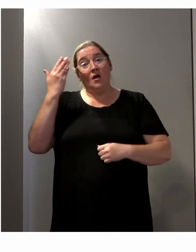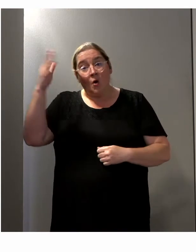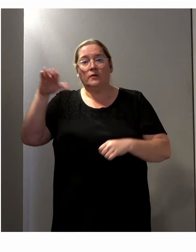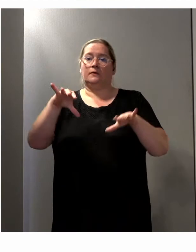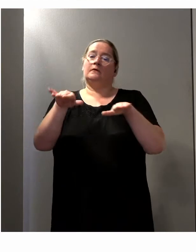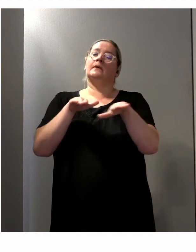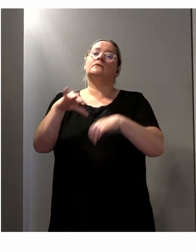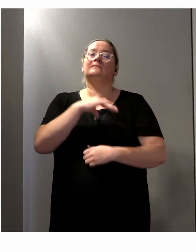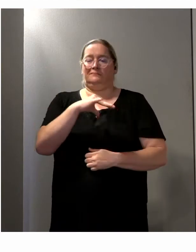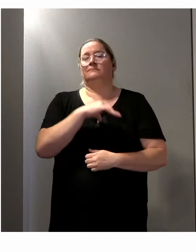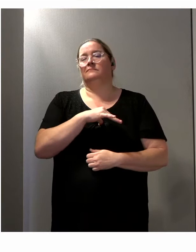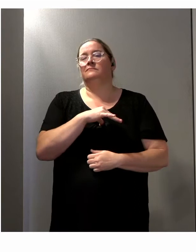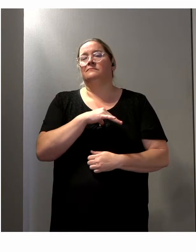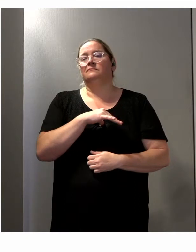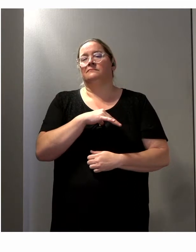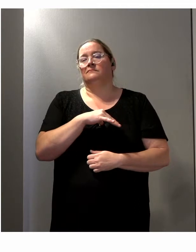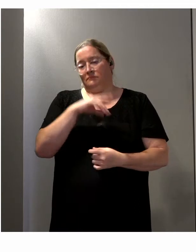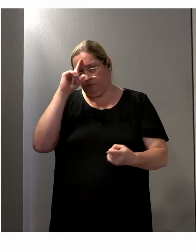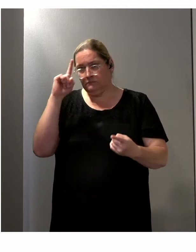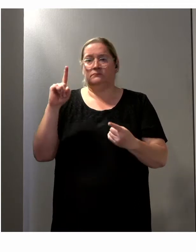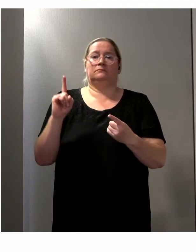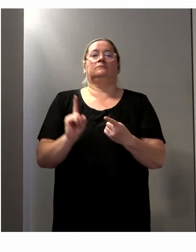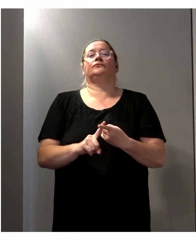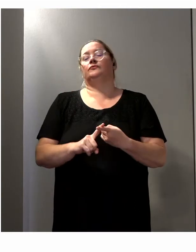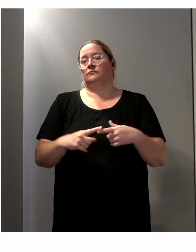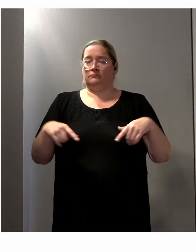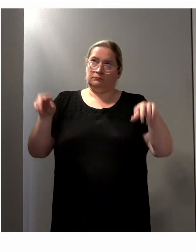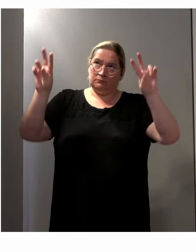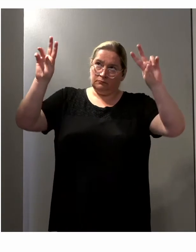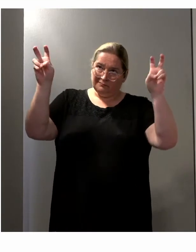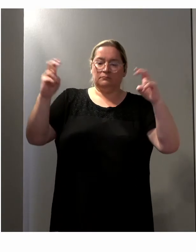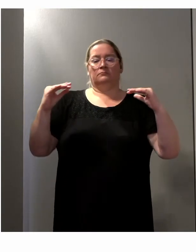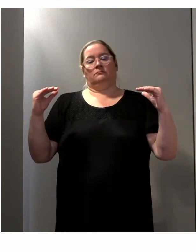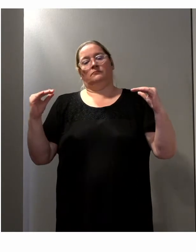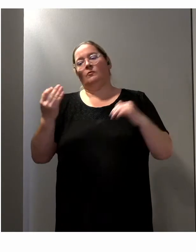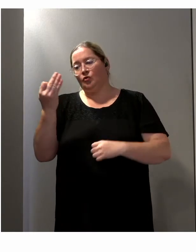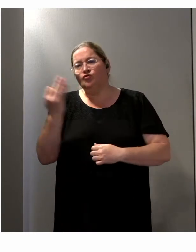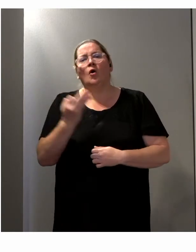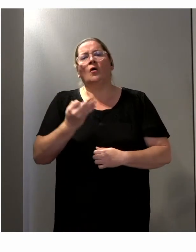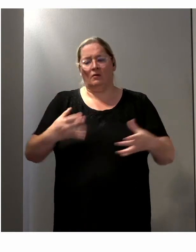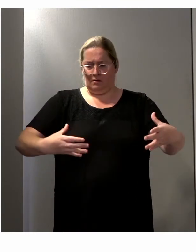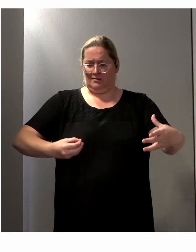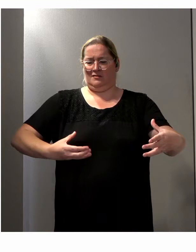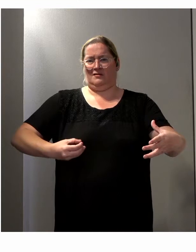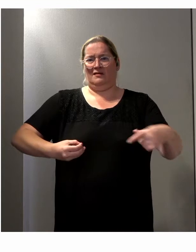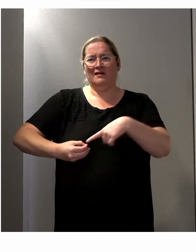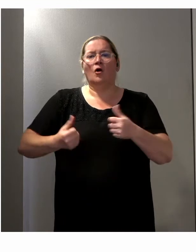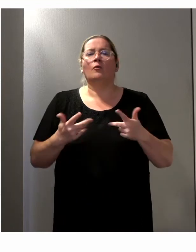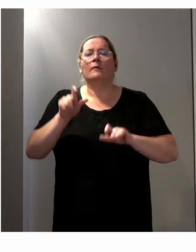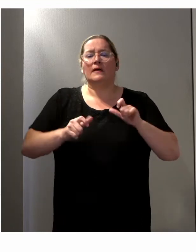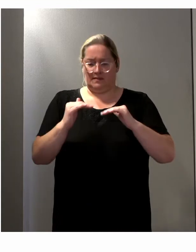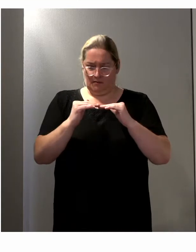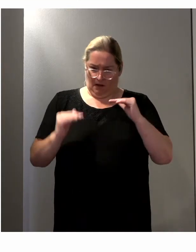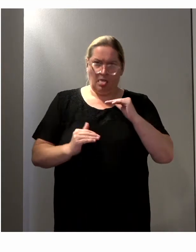façon qu'on peut utiliser pour essayer d'approcher cette notion de taux de pauvreté, c'est précisément plutôt que d'aller chercher les